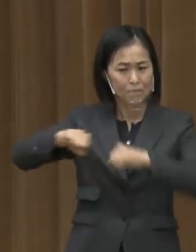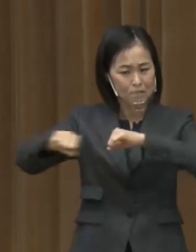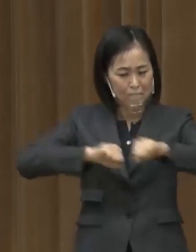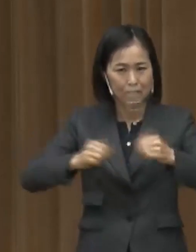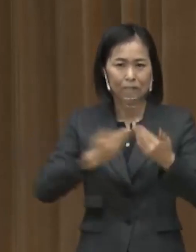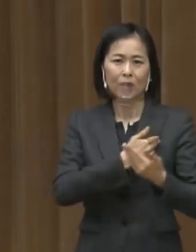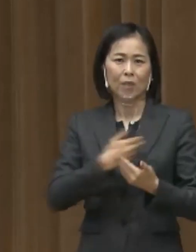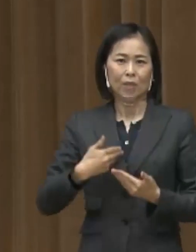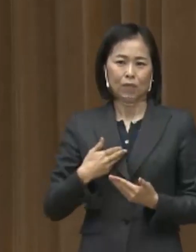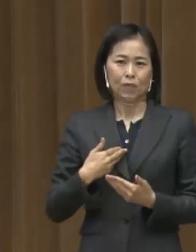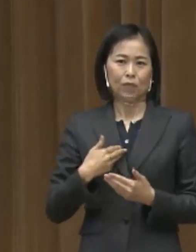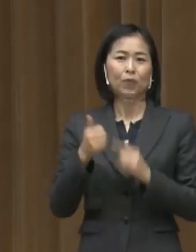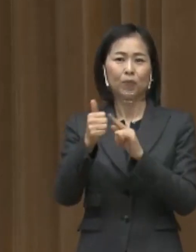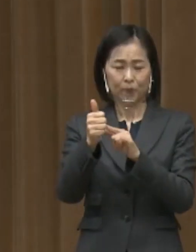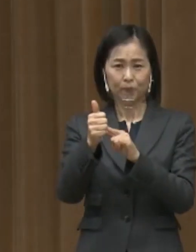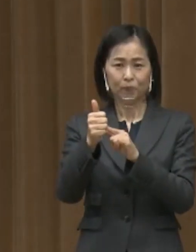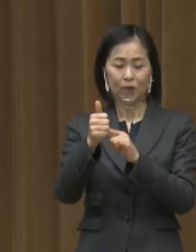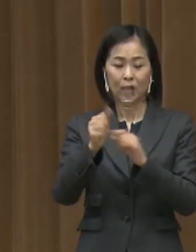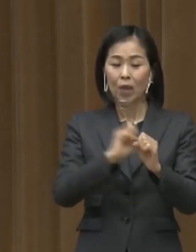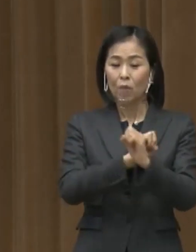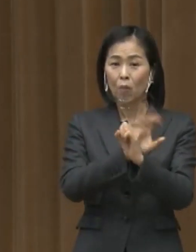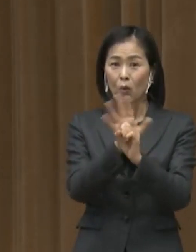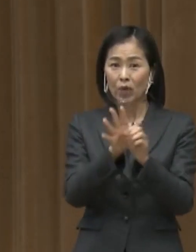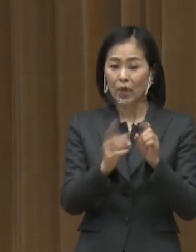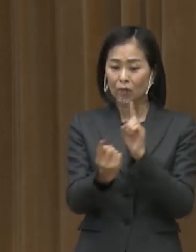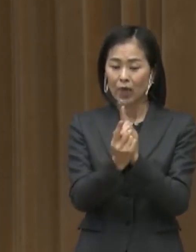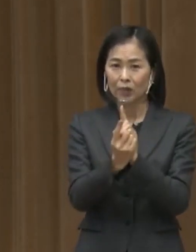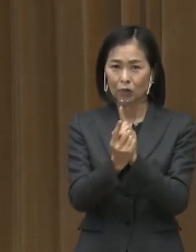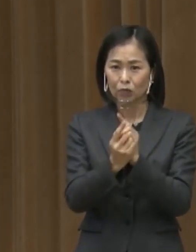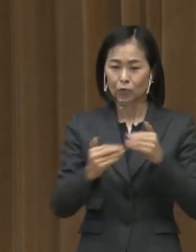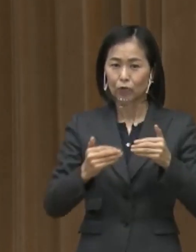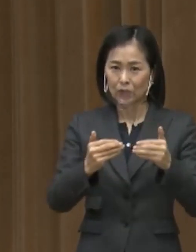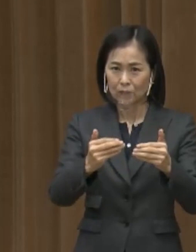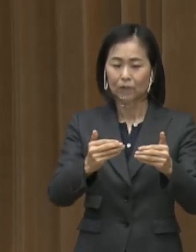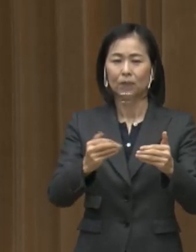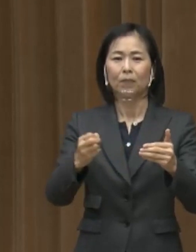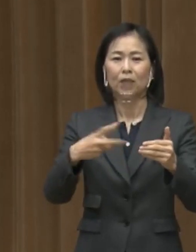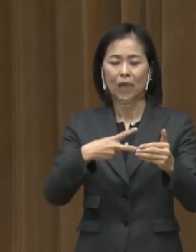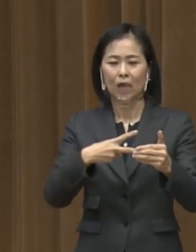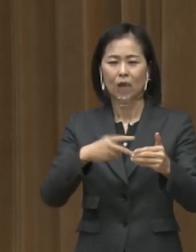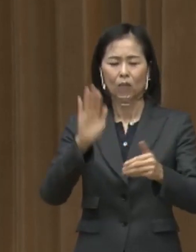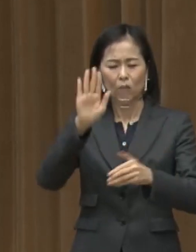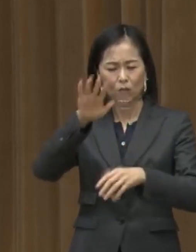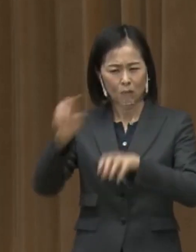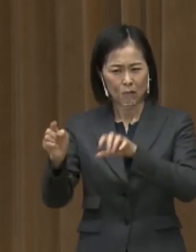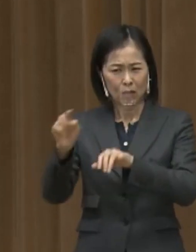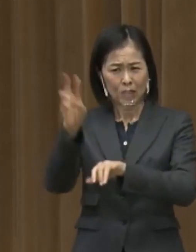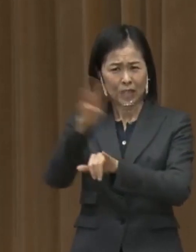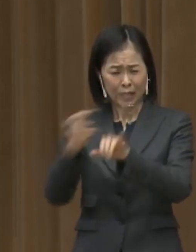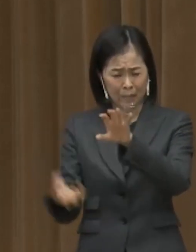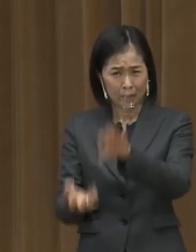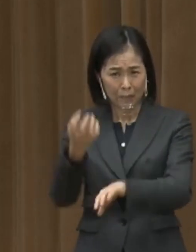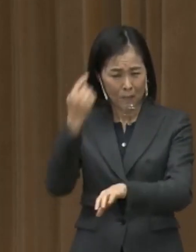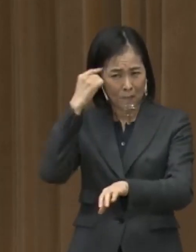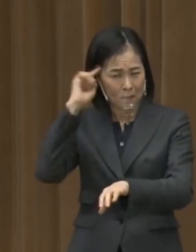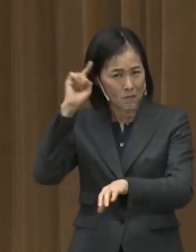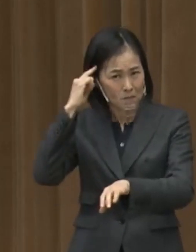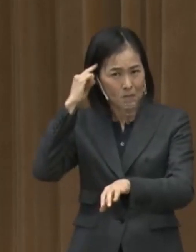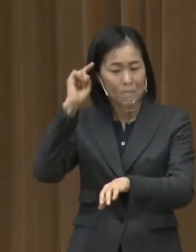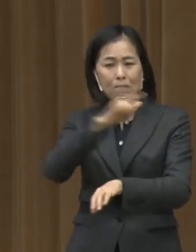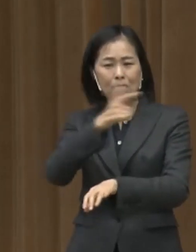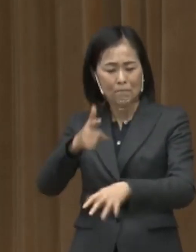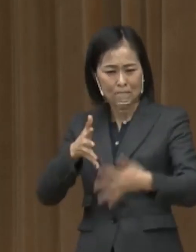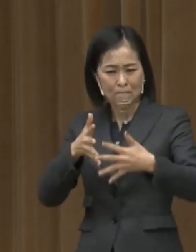で、新型コロナウイルス感染症対策の推進と大規模災害の発生に備えた災害対応力の強